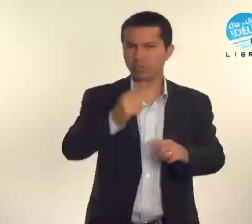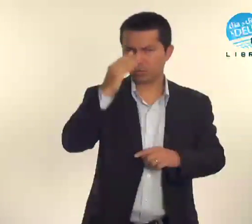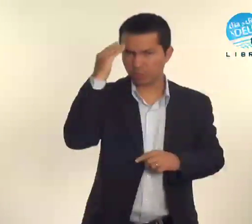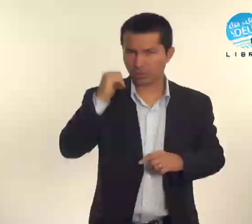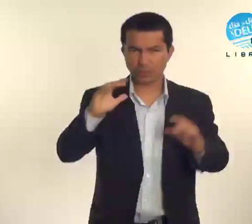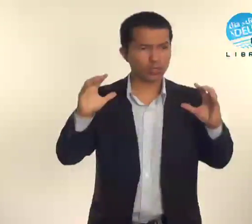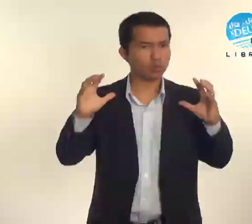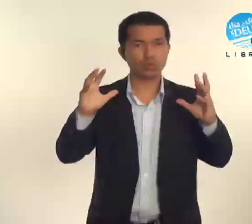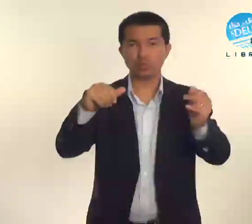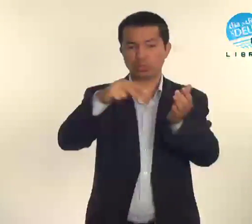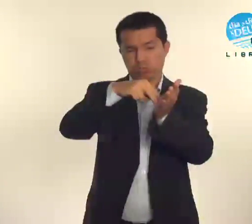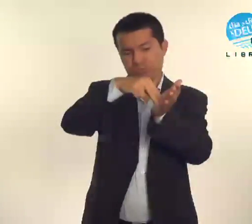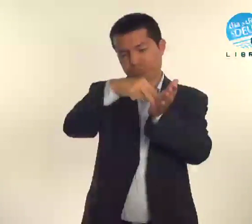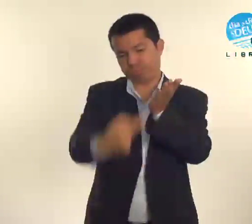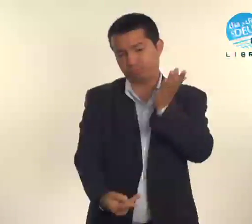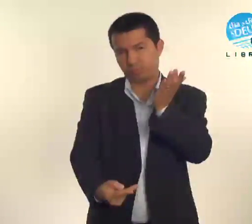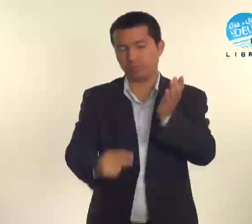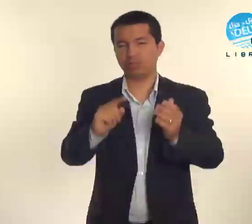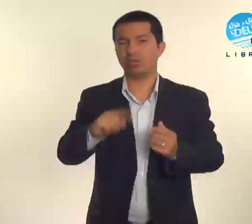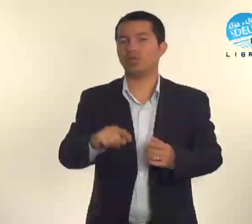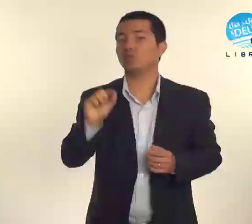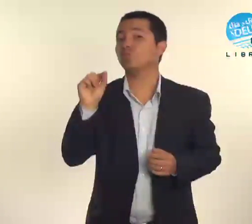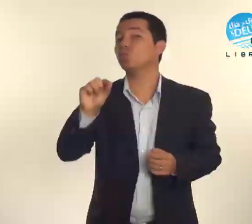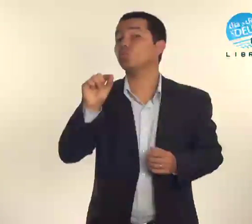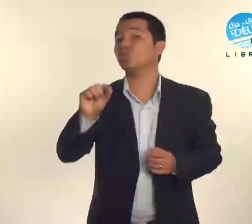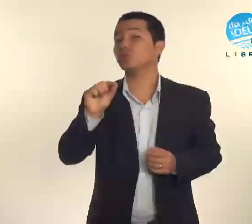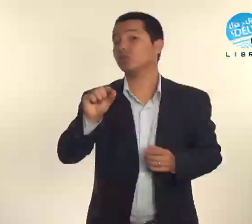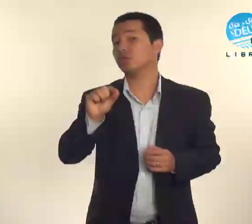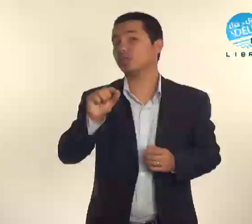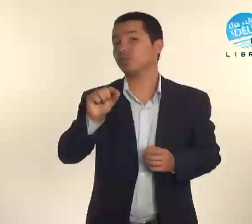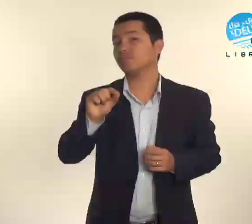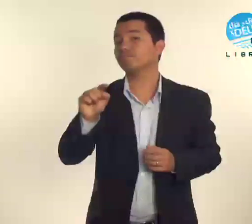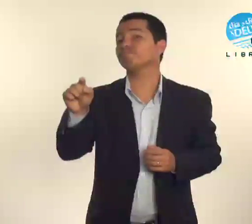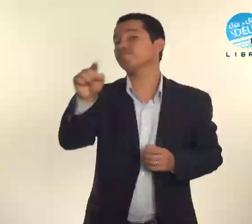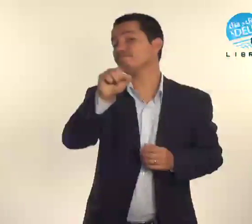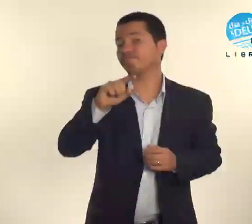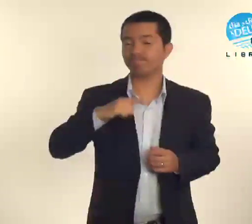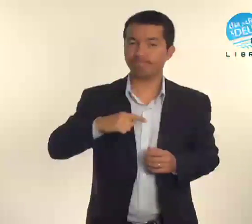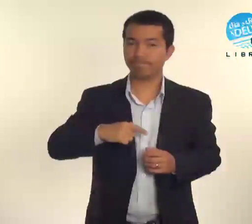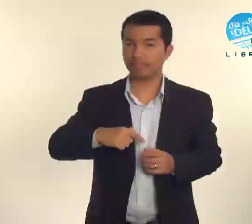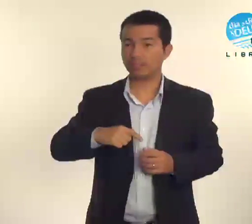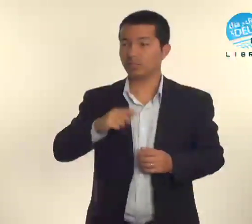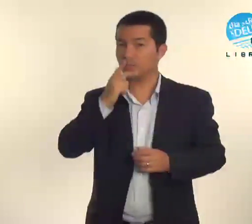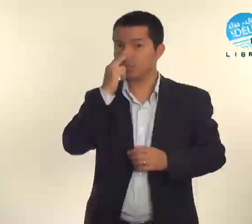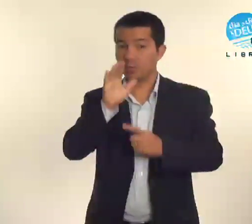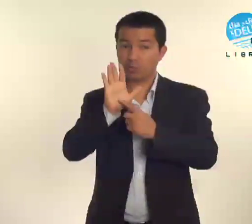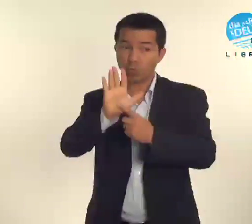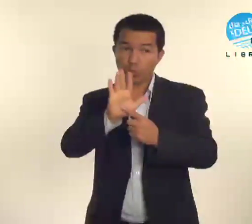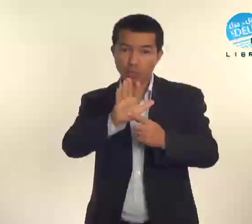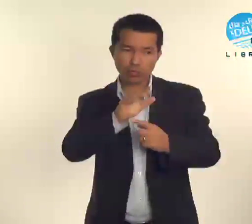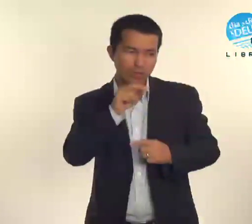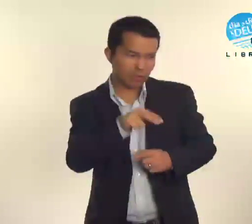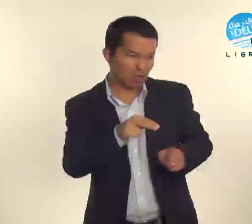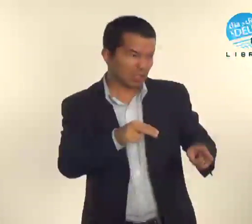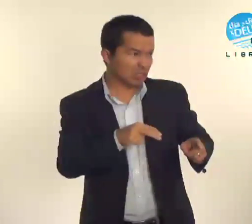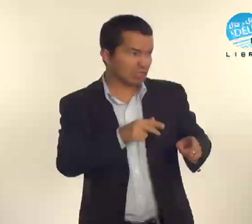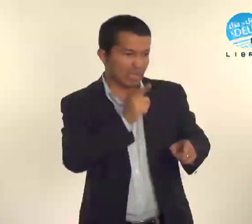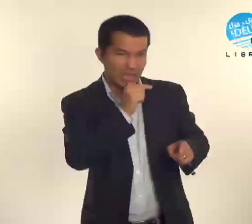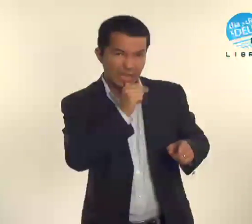Toda queda é fruto de a gente não olhar os sinais de advertência que estão no meio do nosso caminho. Piso